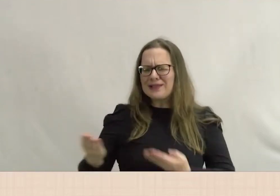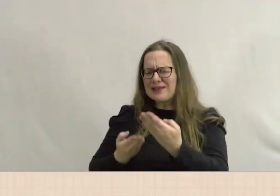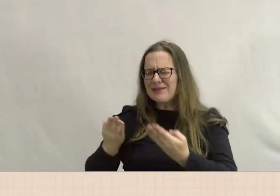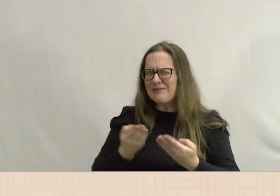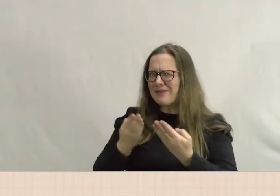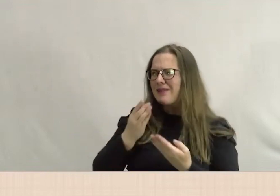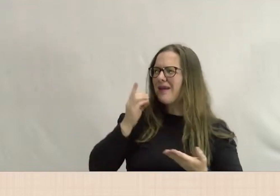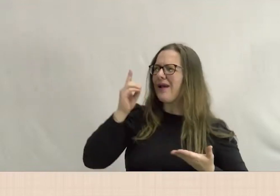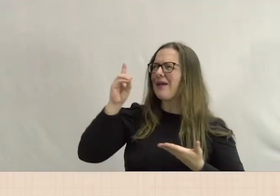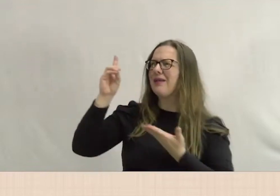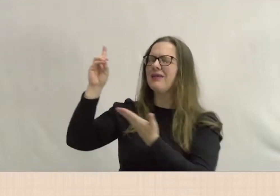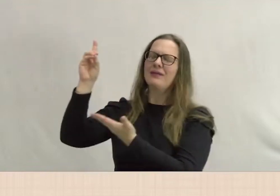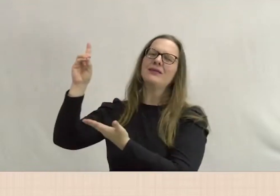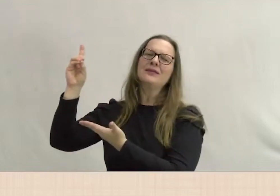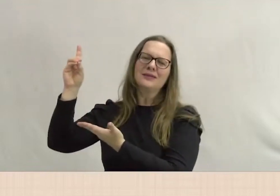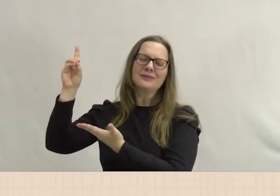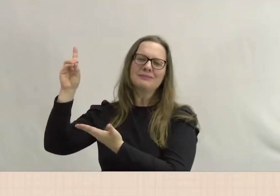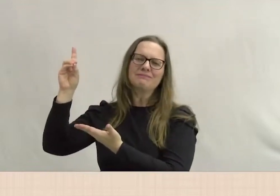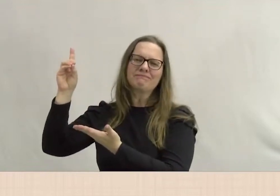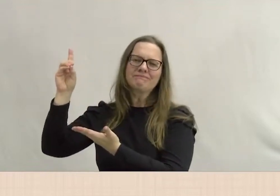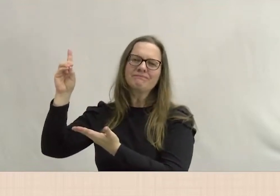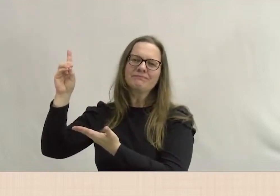Porque Deus se preocupa com o seu corpo.